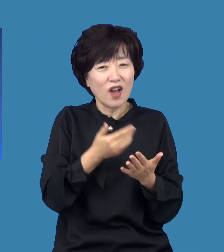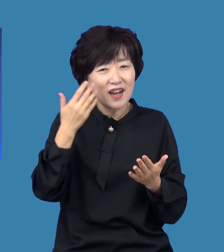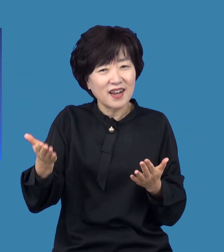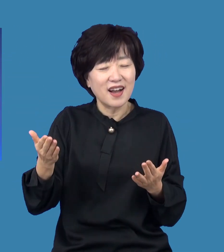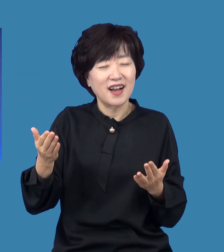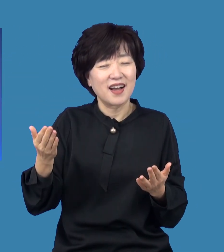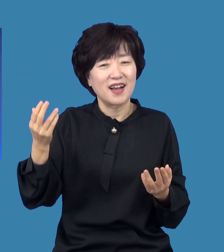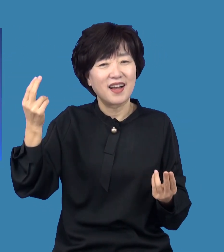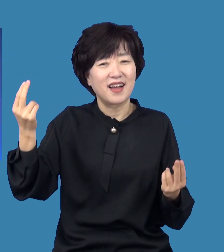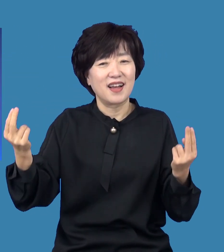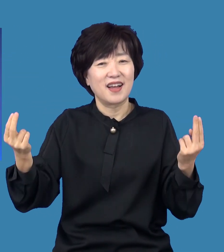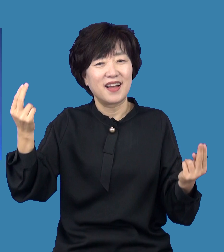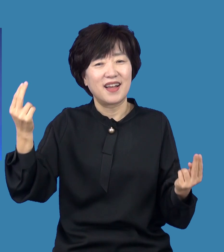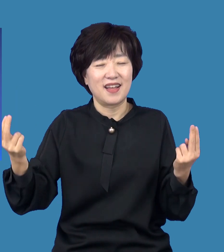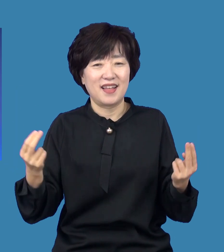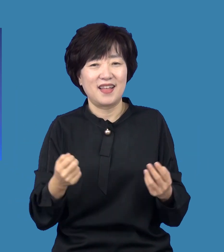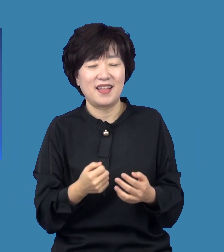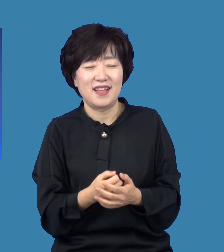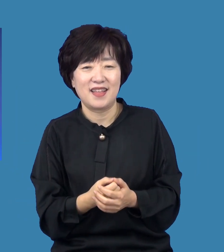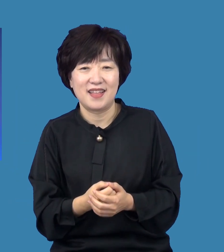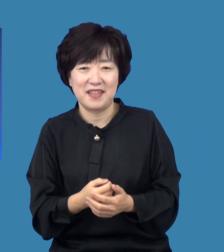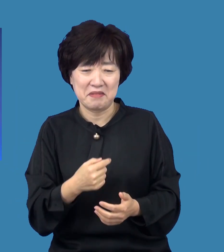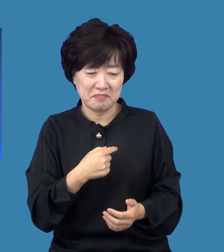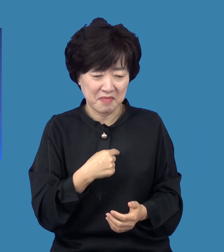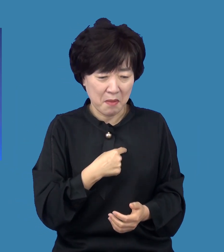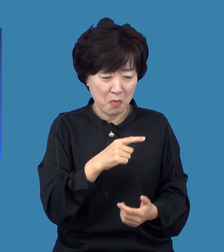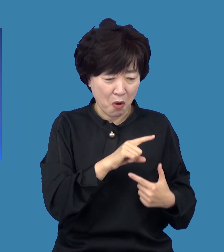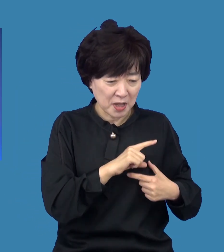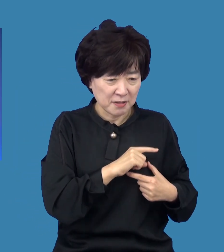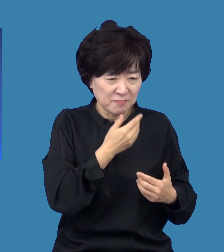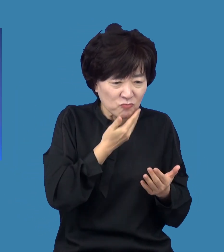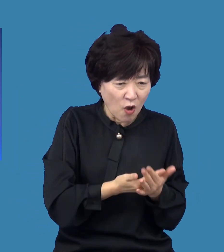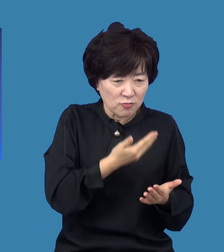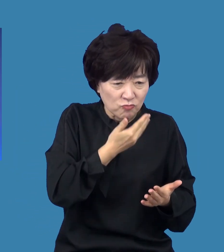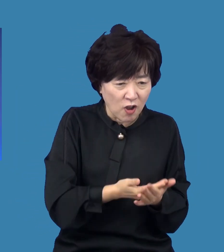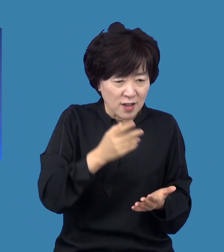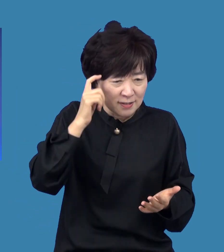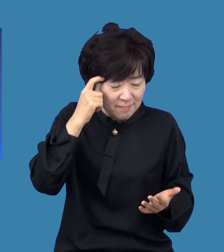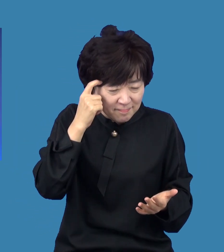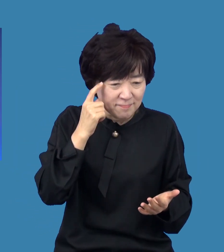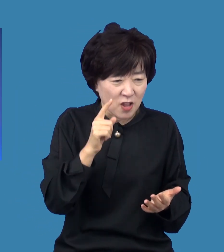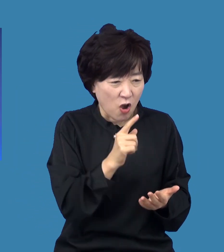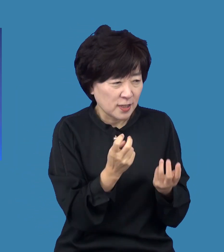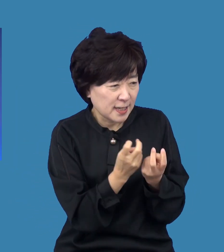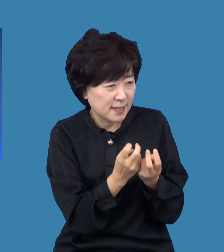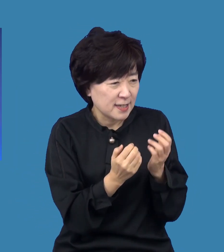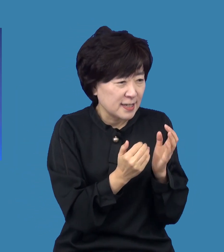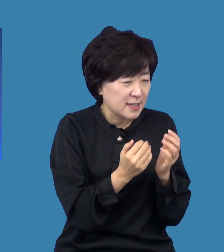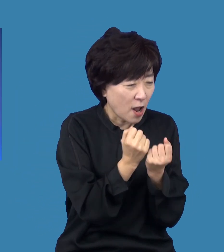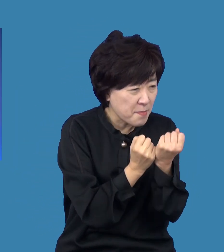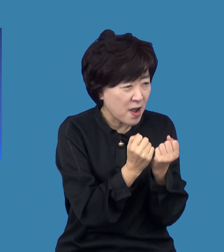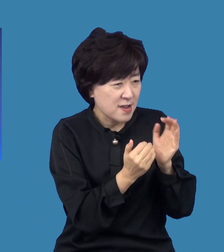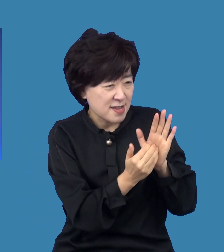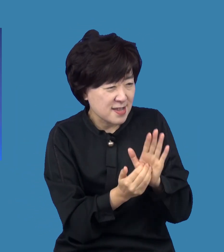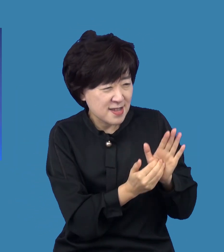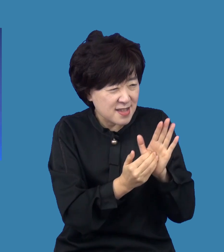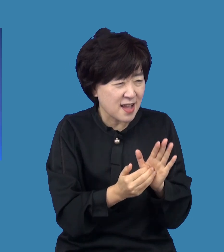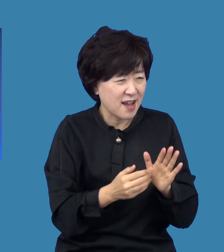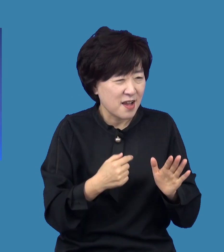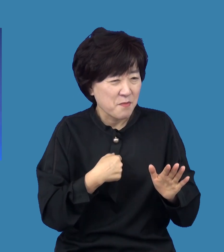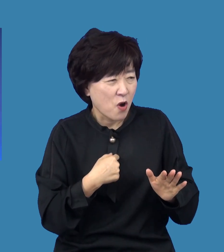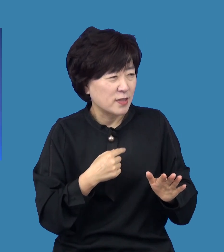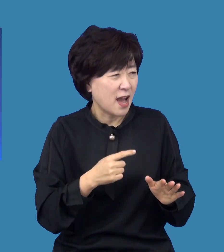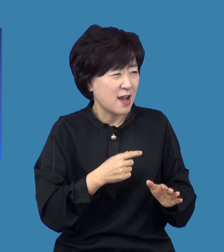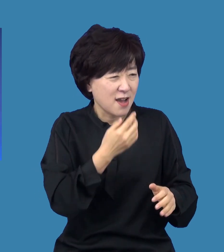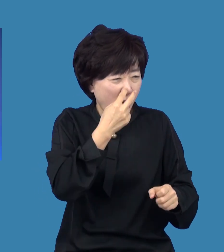예민하고 정말 센시티브하고, 그래서 어떻게든지 막 설명하려고 하고 어떻게든지 사람들한테 이해시키려고 하고